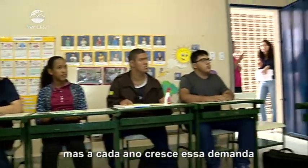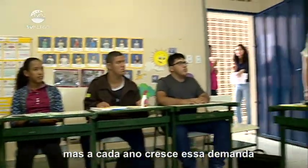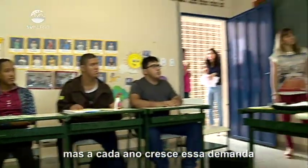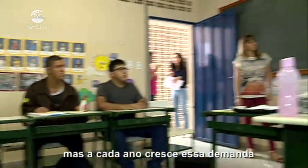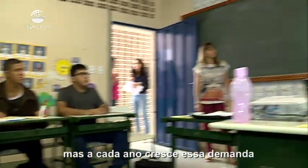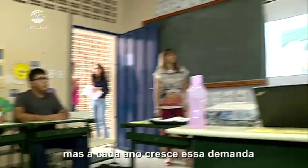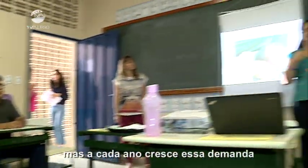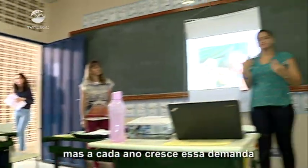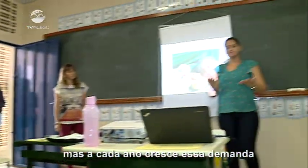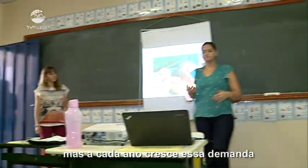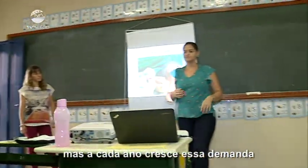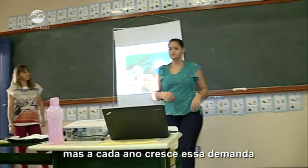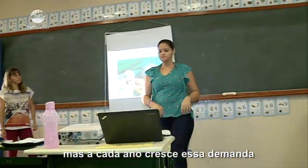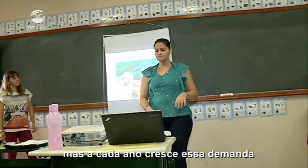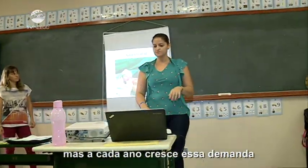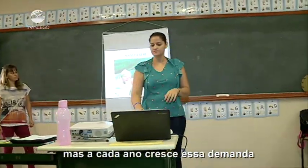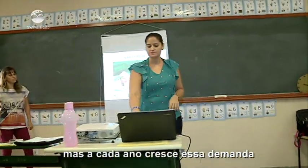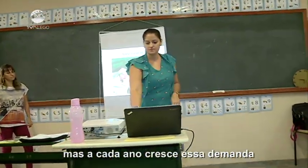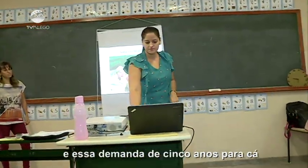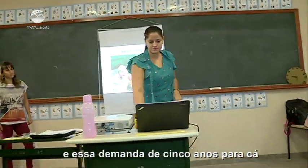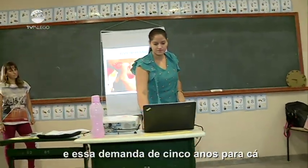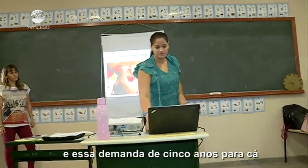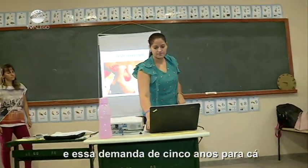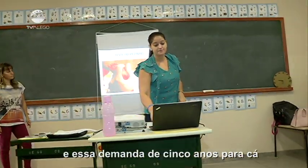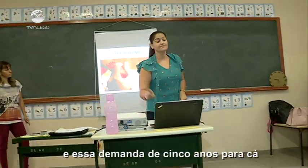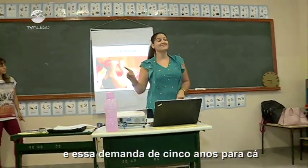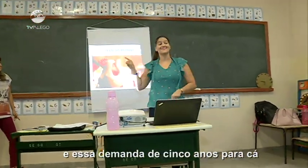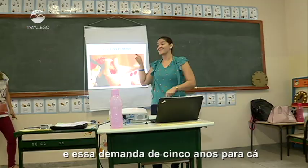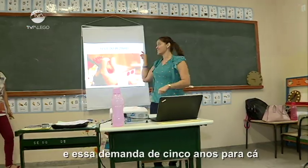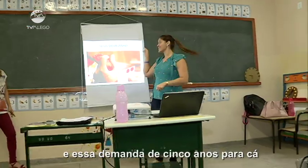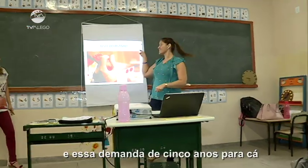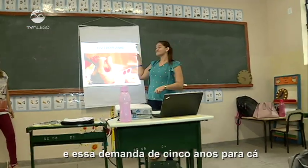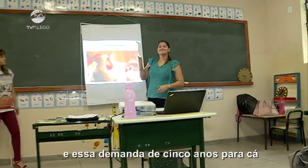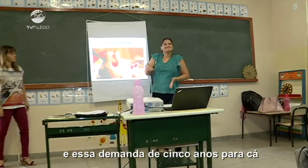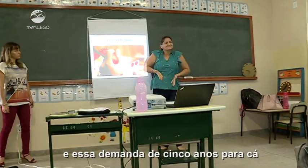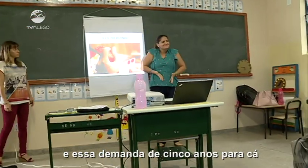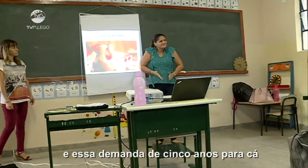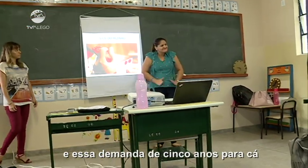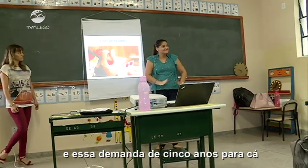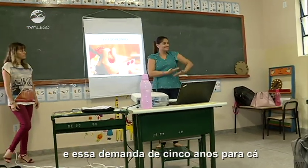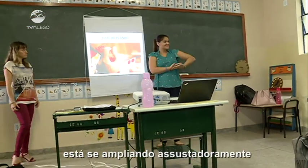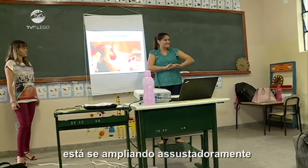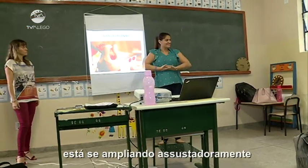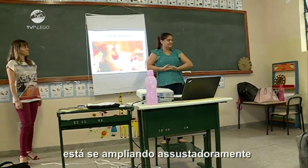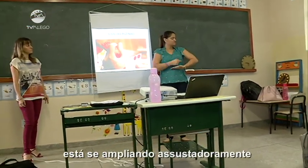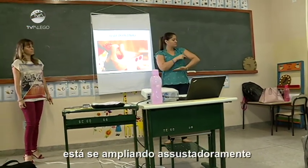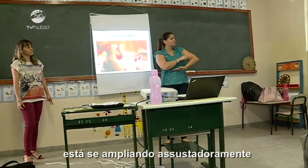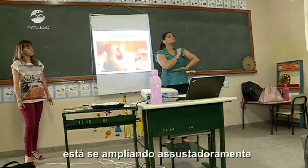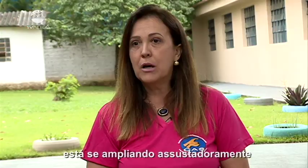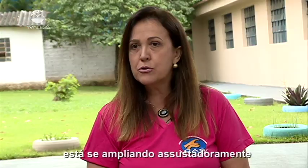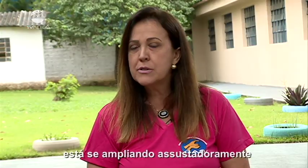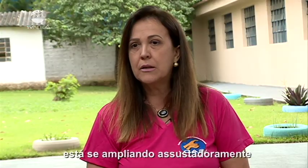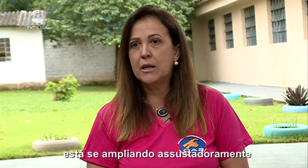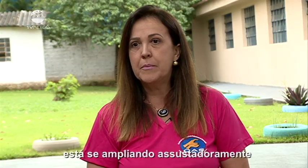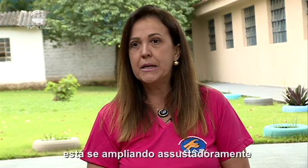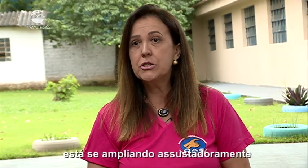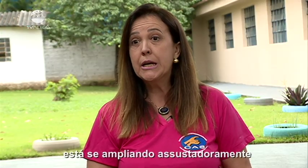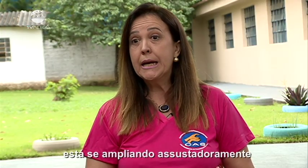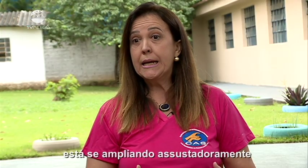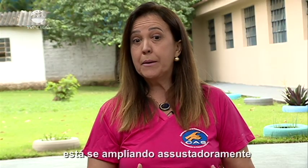ano cresce essa demanda e essa demanda de 5 anos para cá está se ampliando assustadoramente. Por